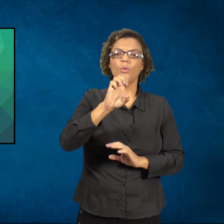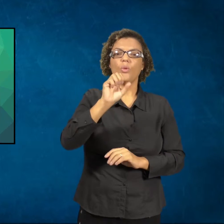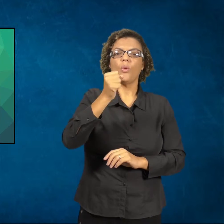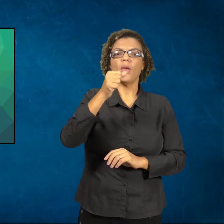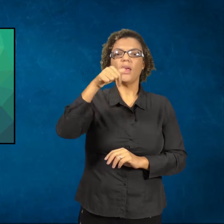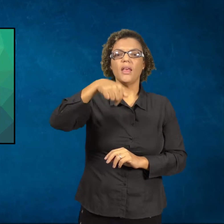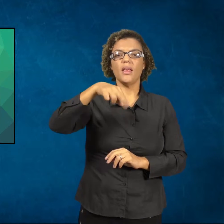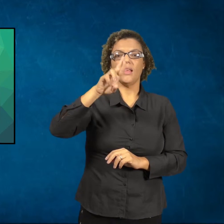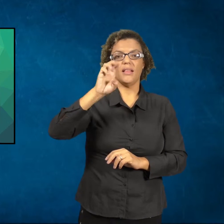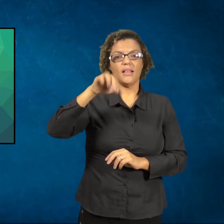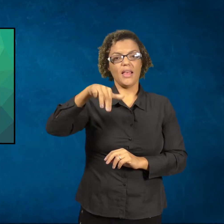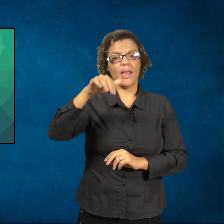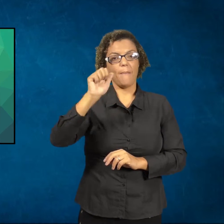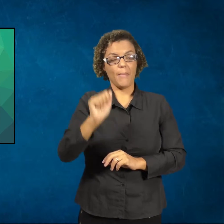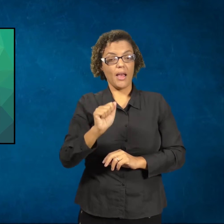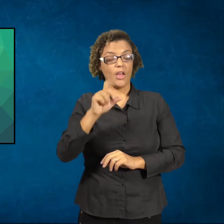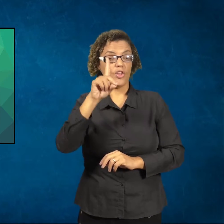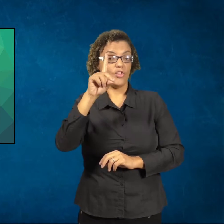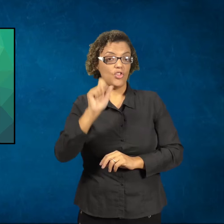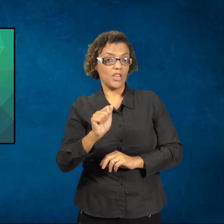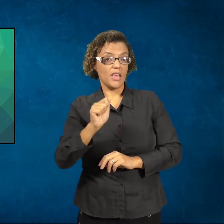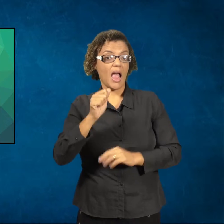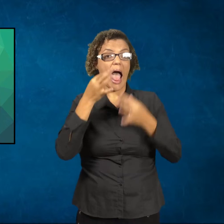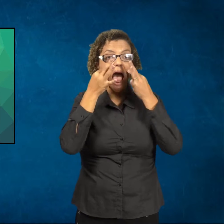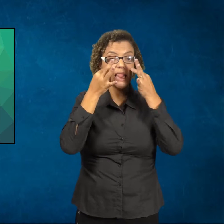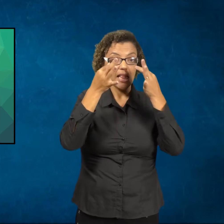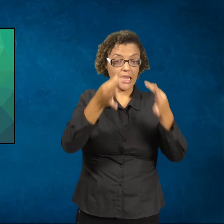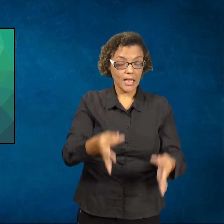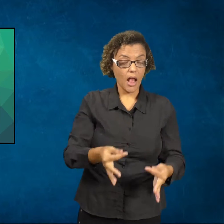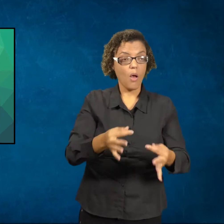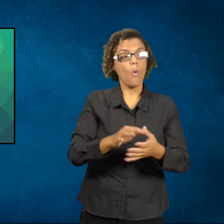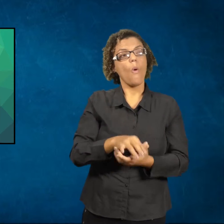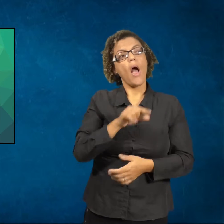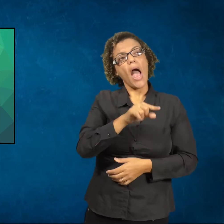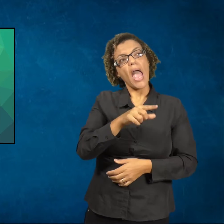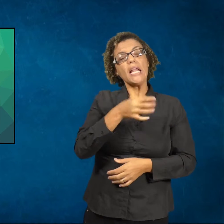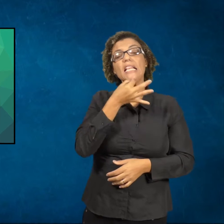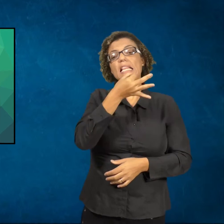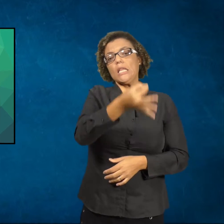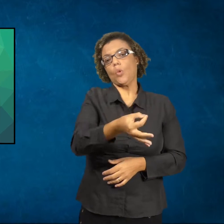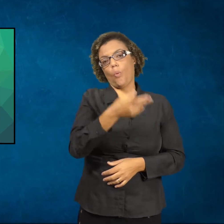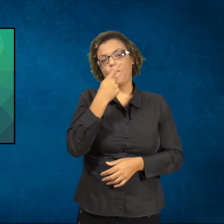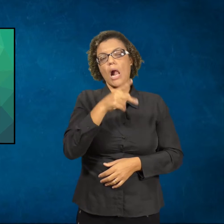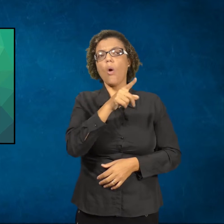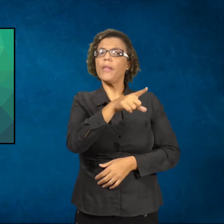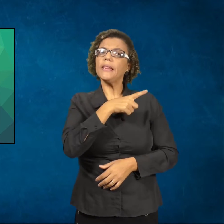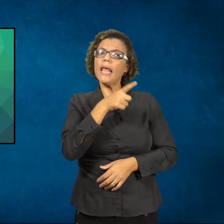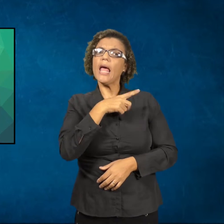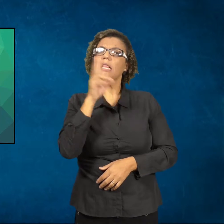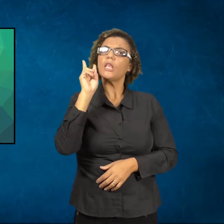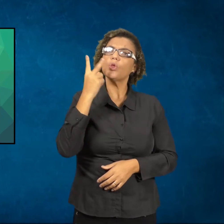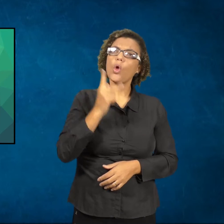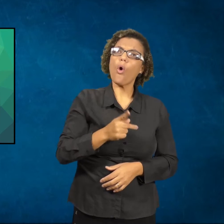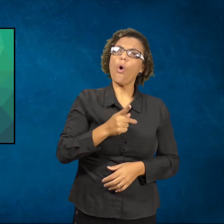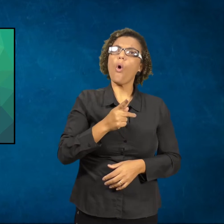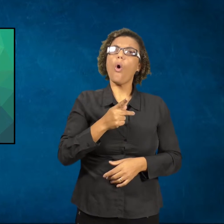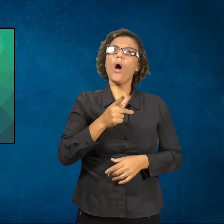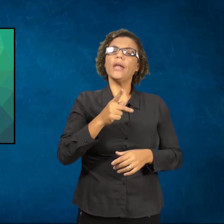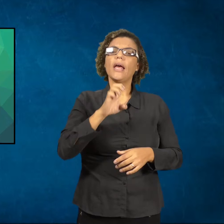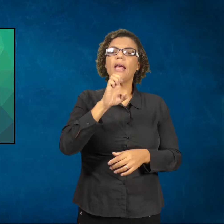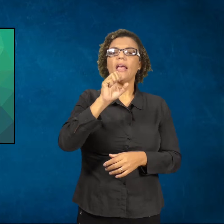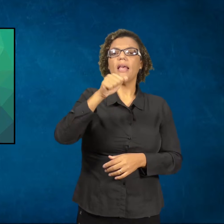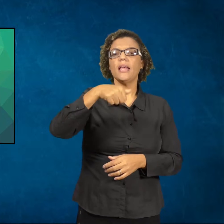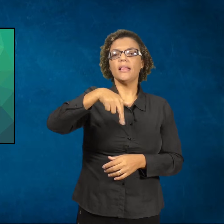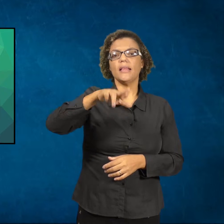Dallon, dizendo, olha, tem essa história aqui dos esquemas de atenção mais estreitos. Ele